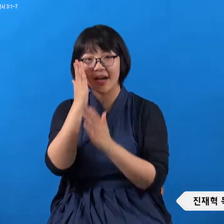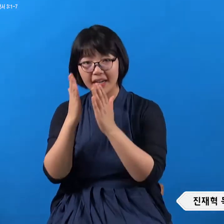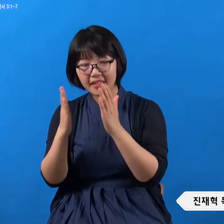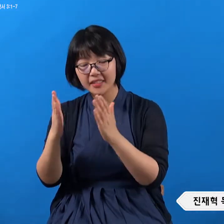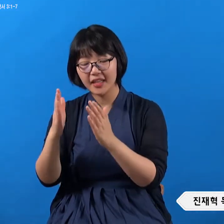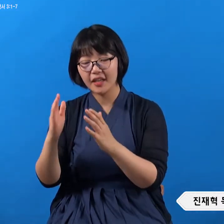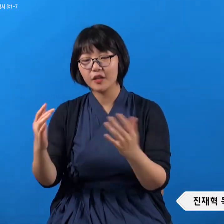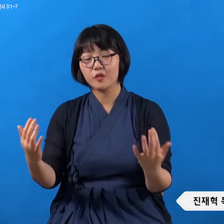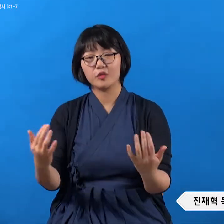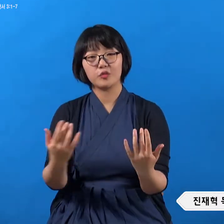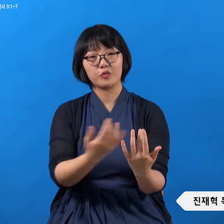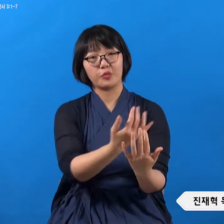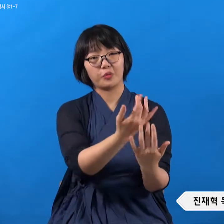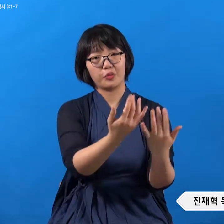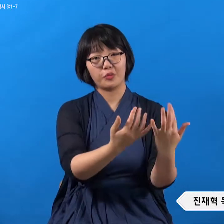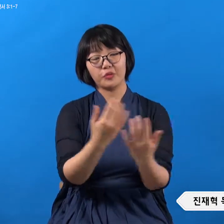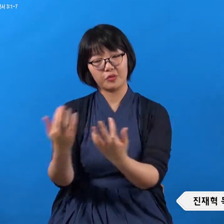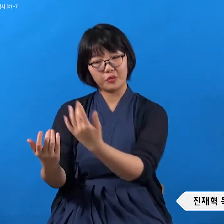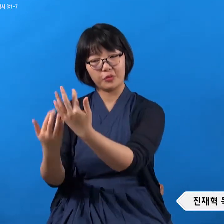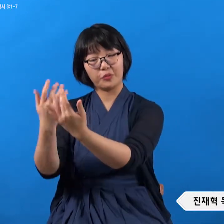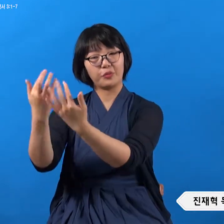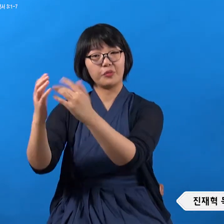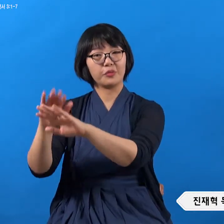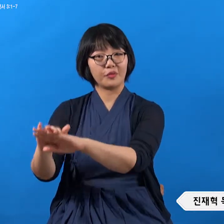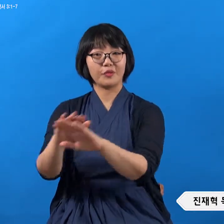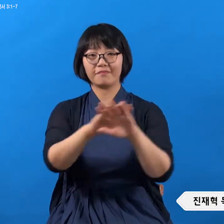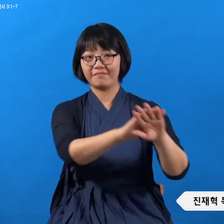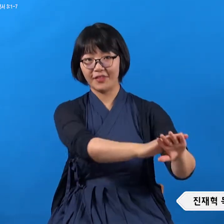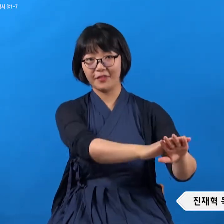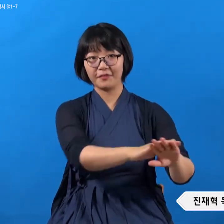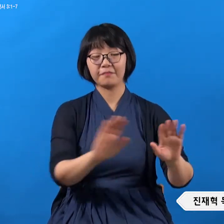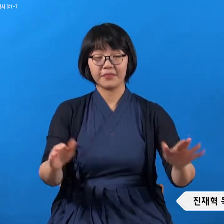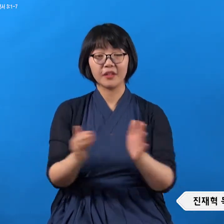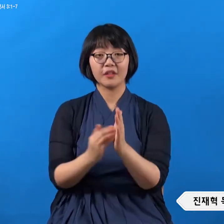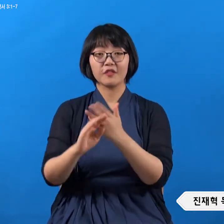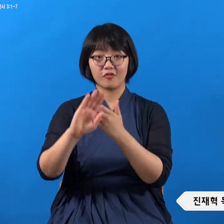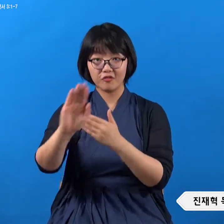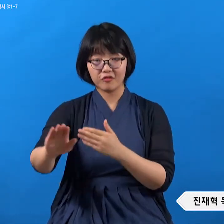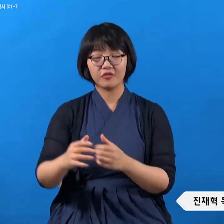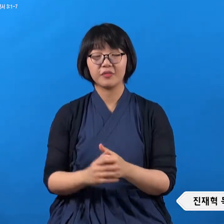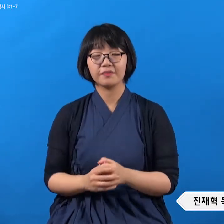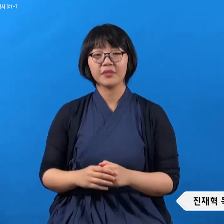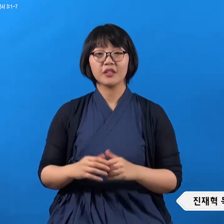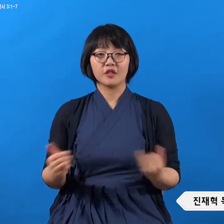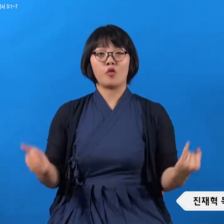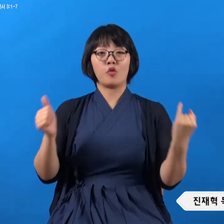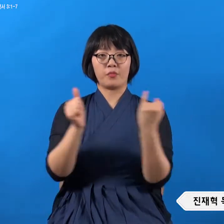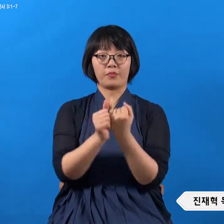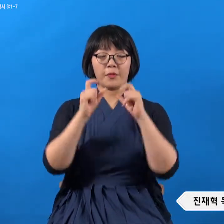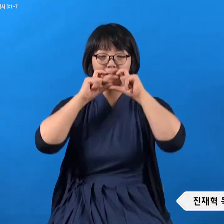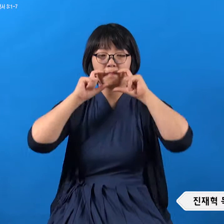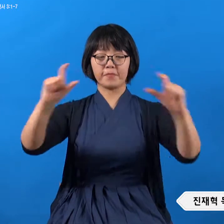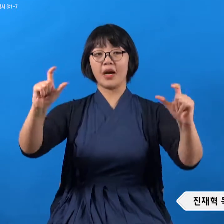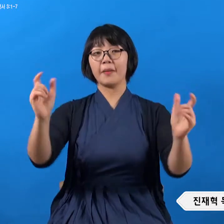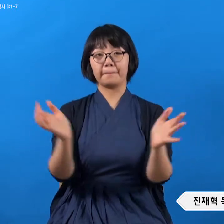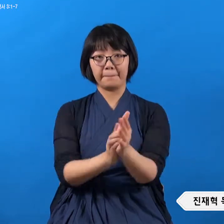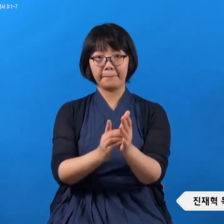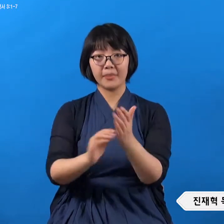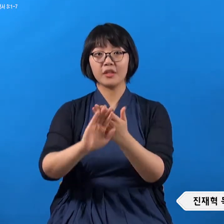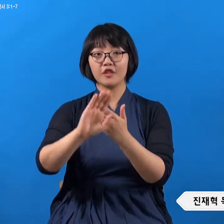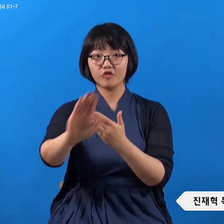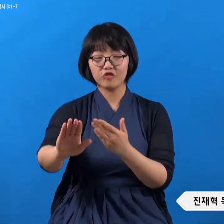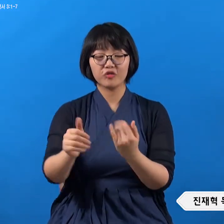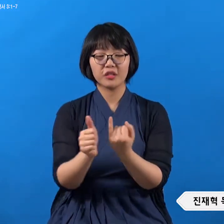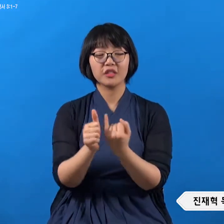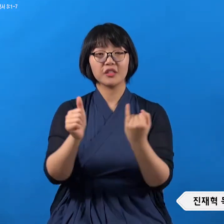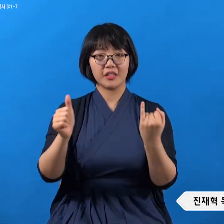신랑과 신부의 초에 불을 지펴 놓습니다. 그리고 난 후에 성혼을 선포하고 난 후에